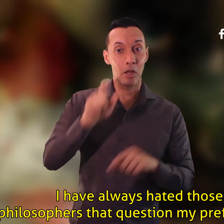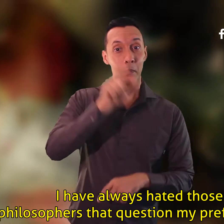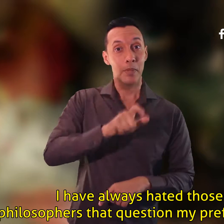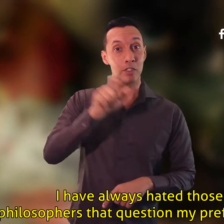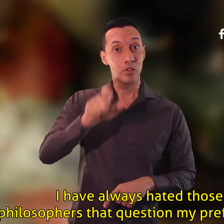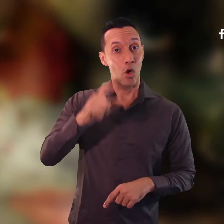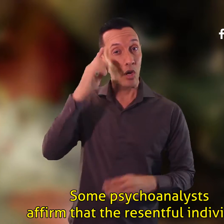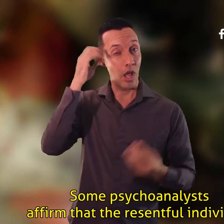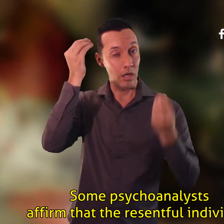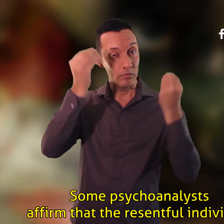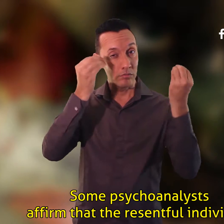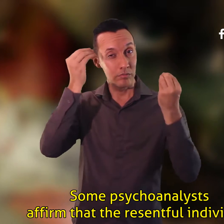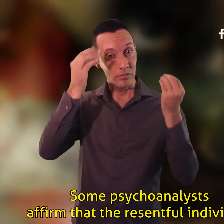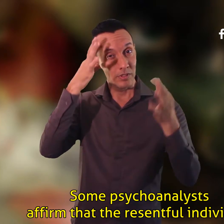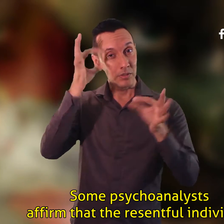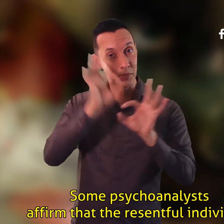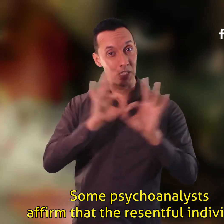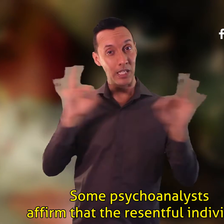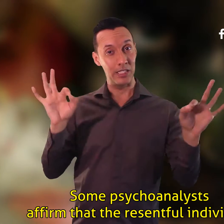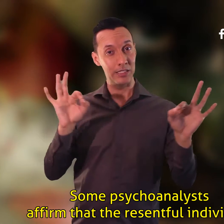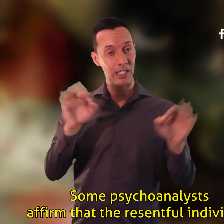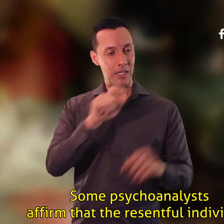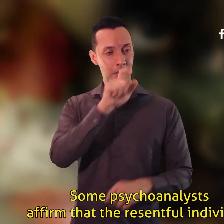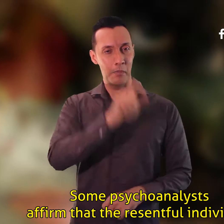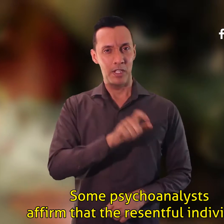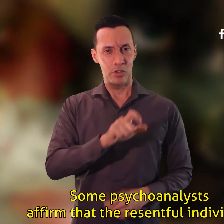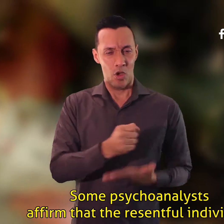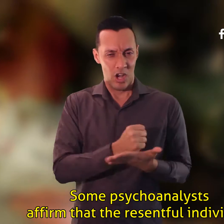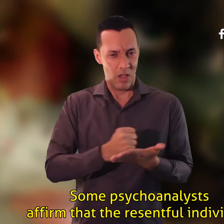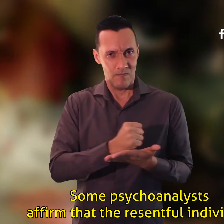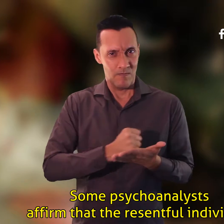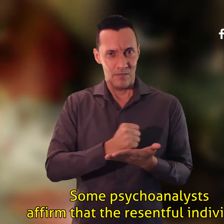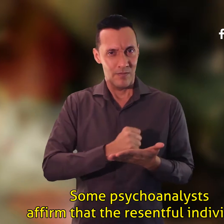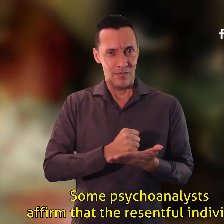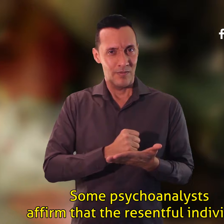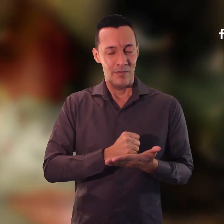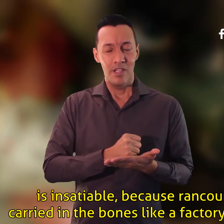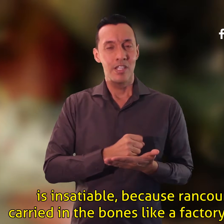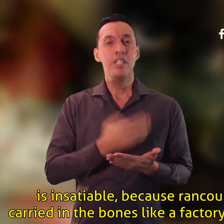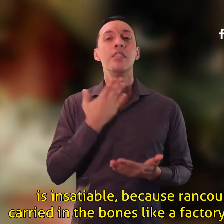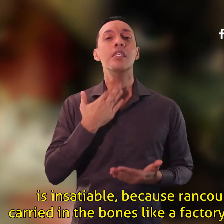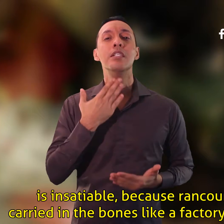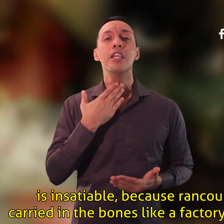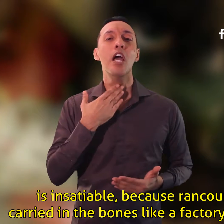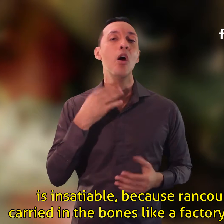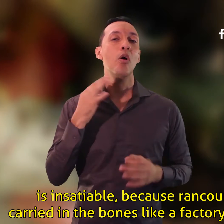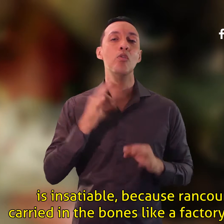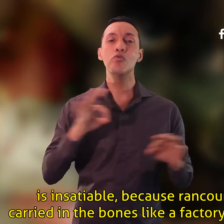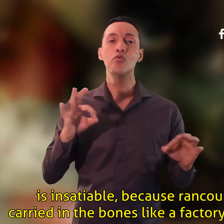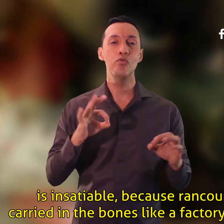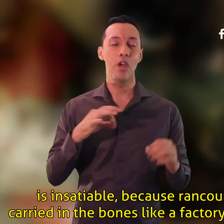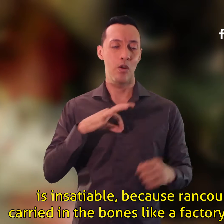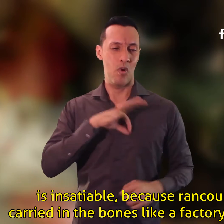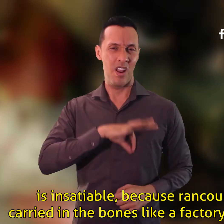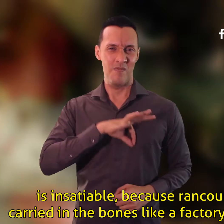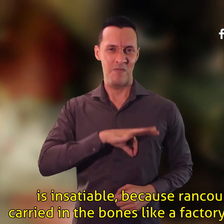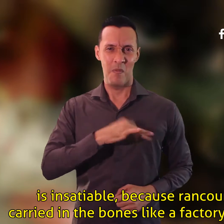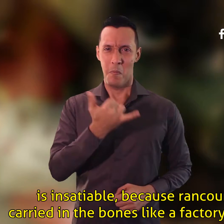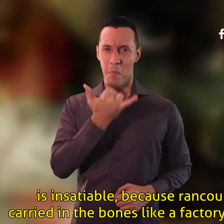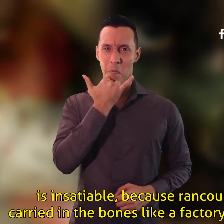preferencias algunos psicoanalistas sostienen que la persona resentida es insaciable porque el encono lo lleva en